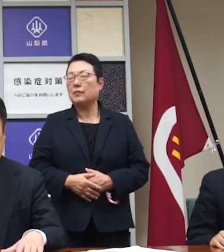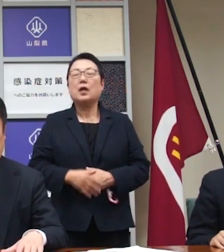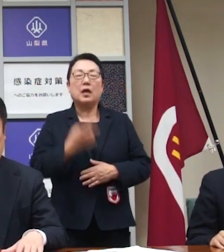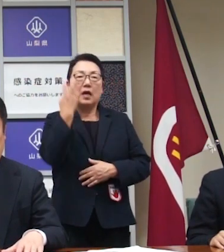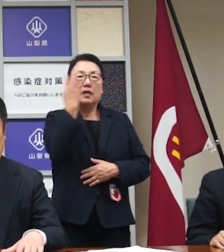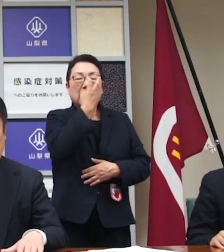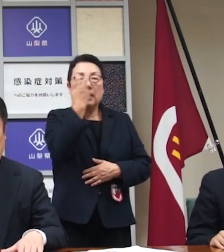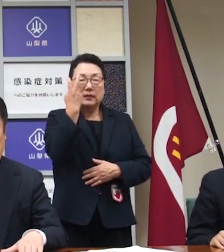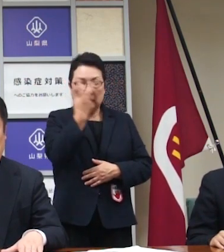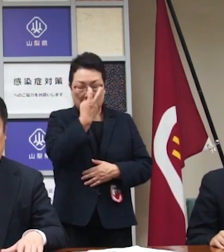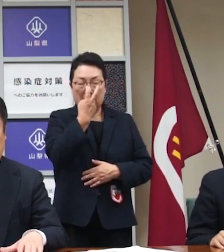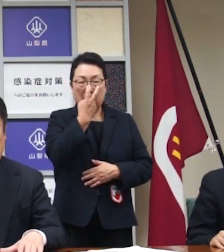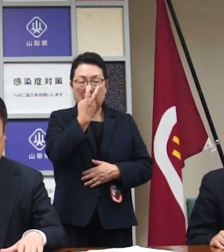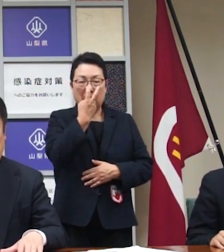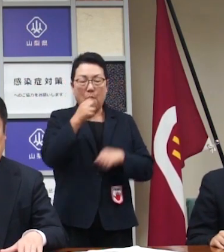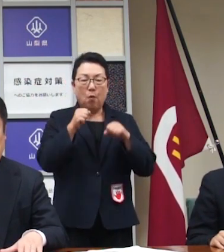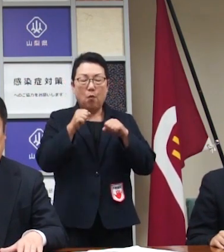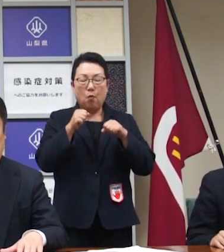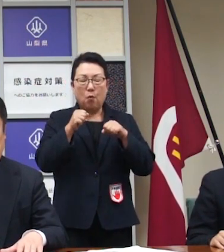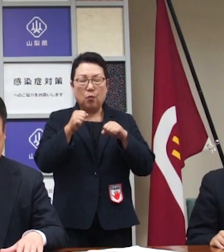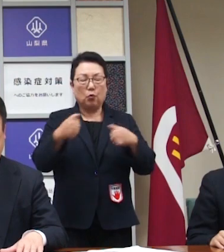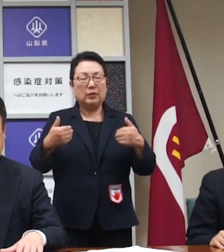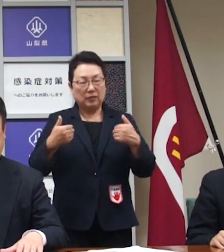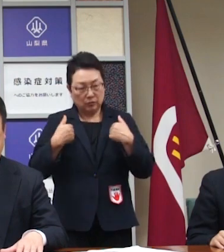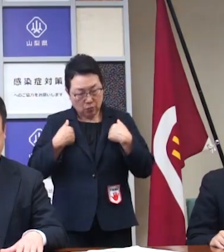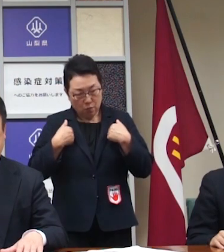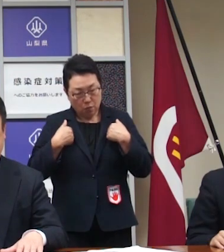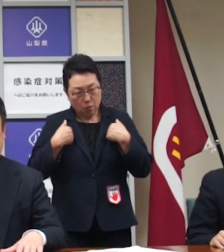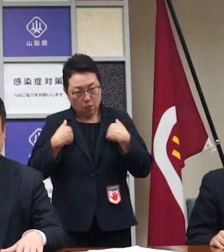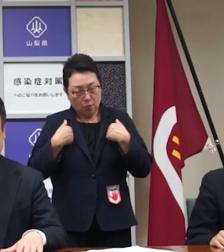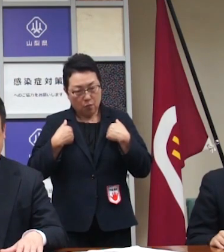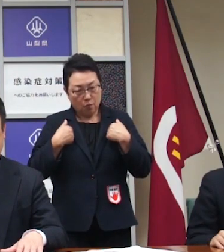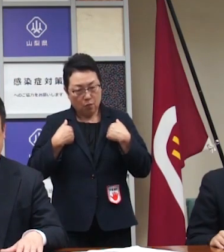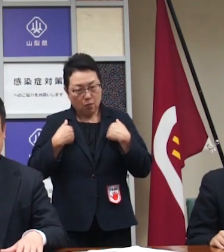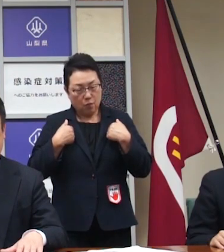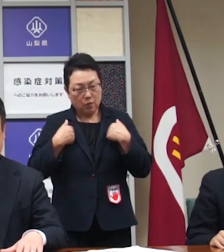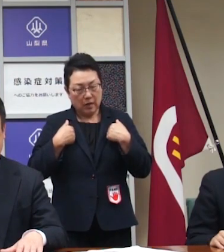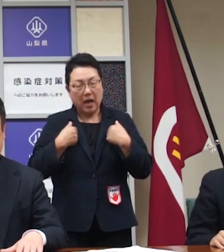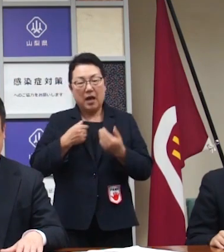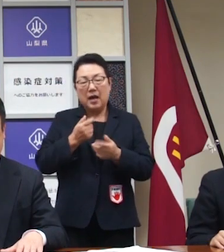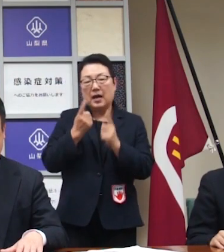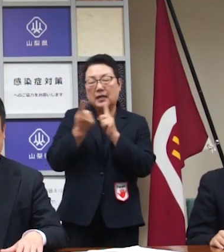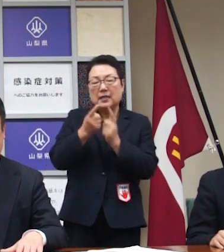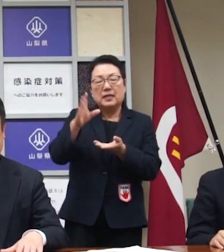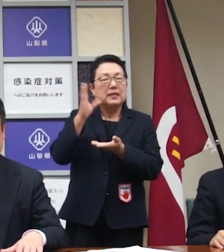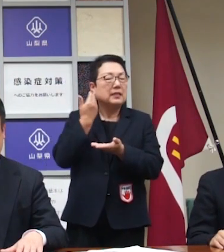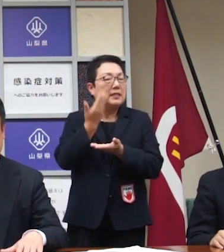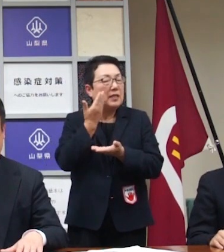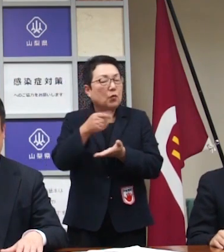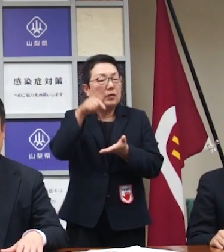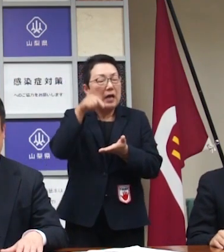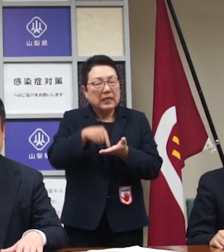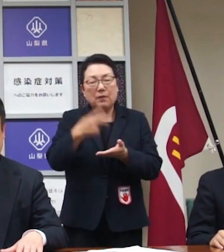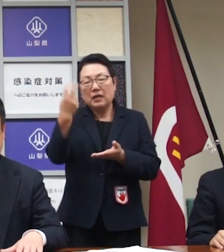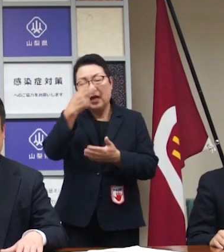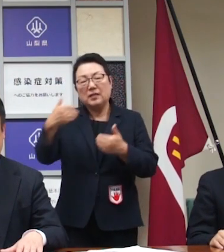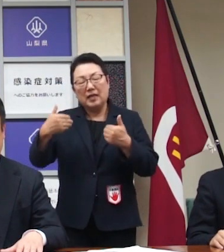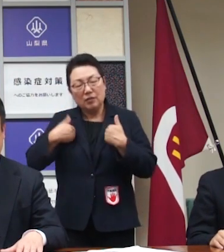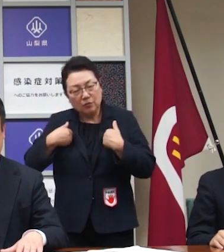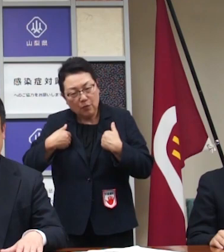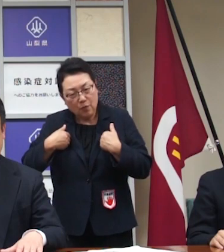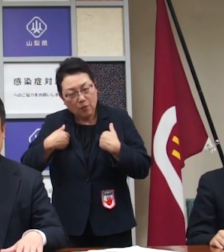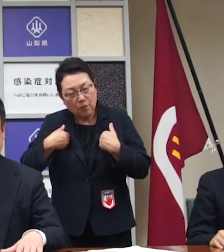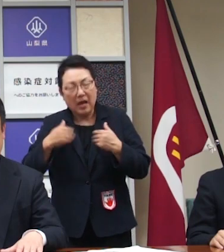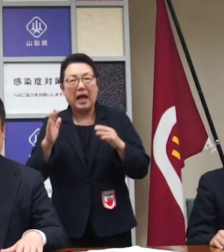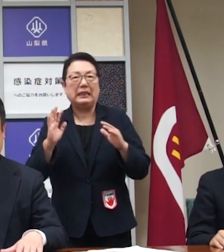検査をする必要性がその聞き取りの中ではなかったということで、